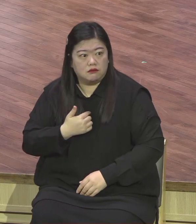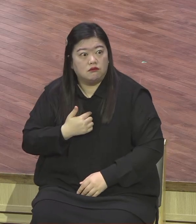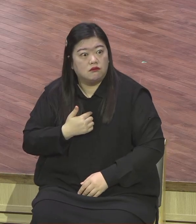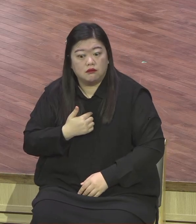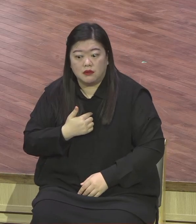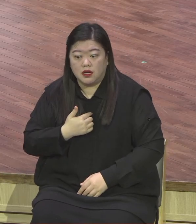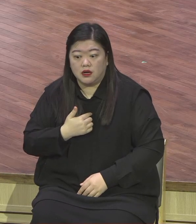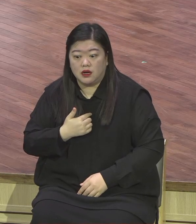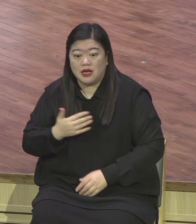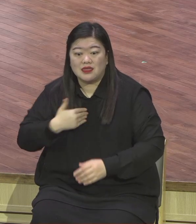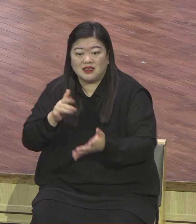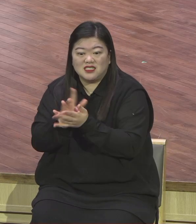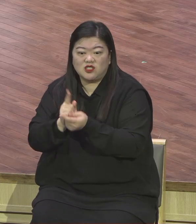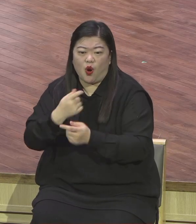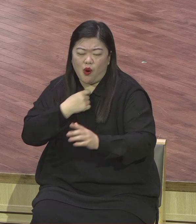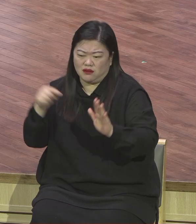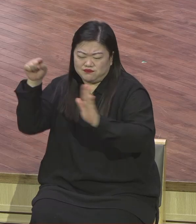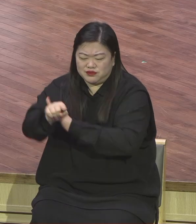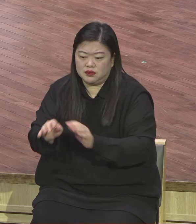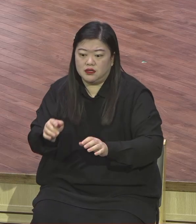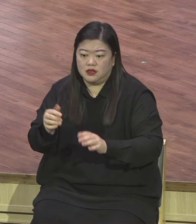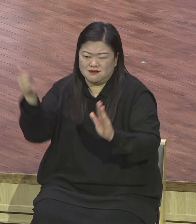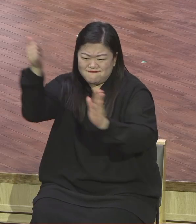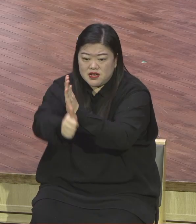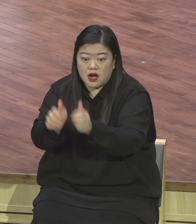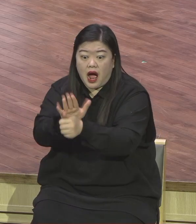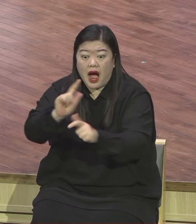막 내려온 거예요 누가 날 밀었어 그래서